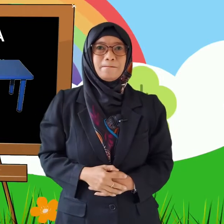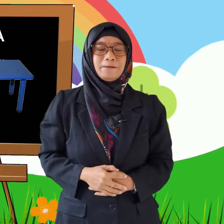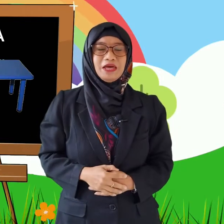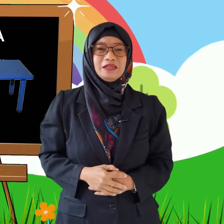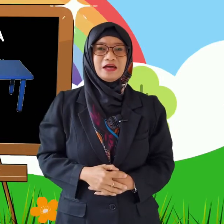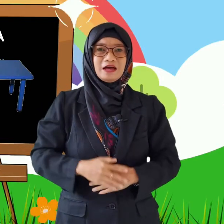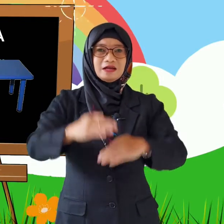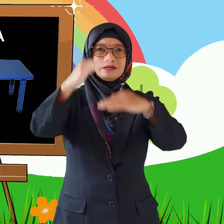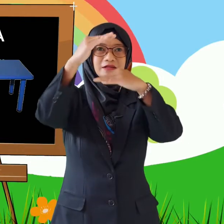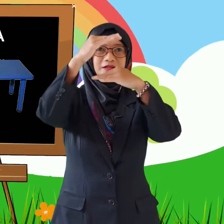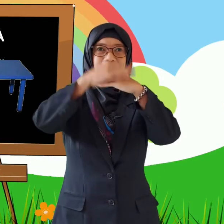Meja.